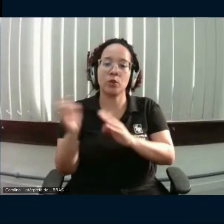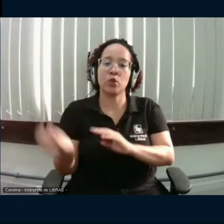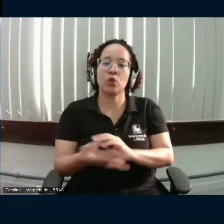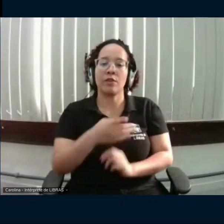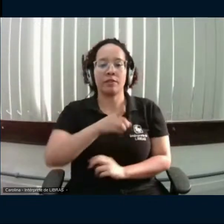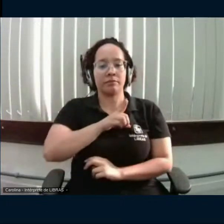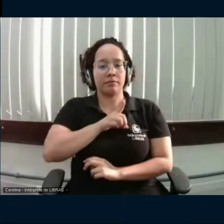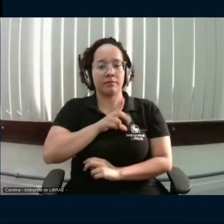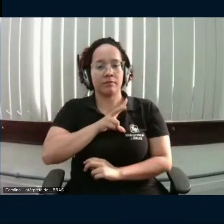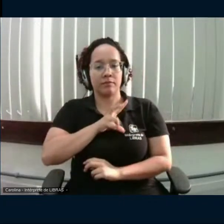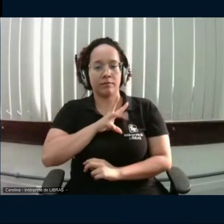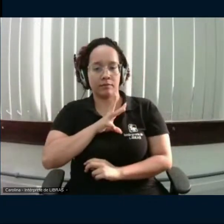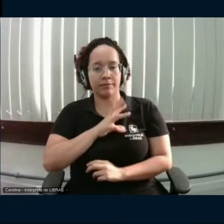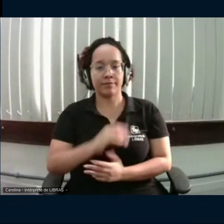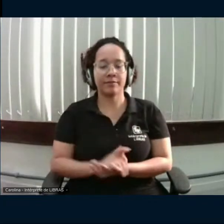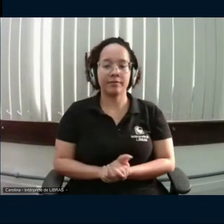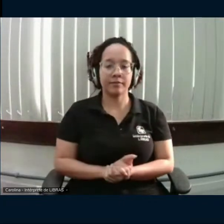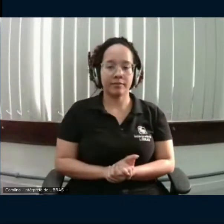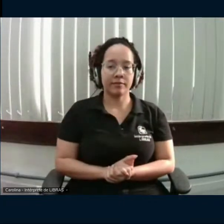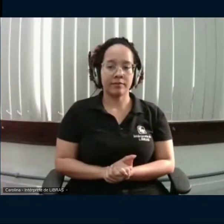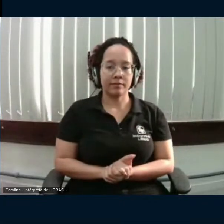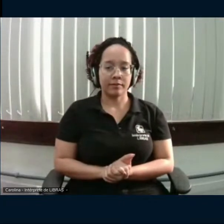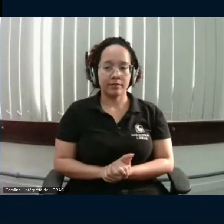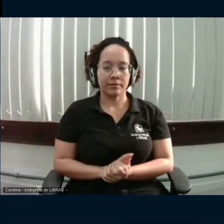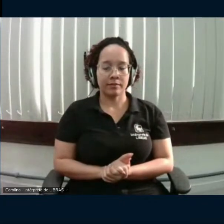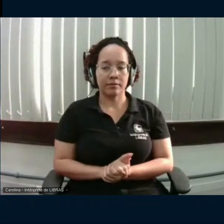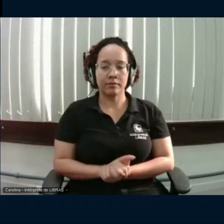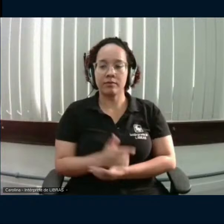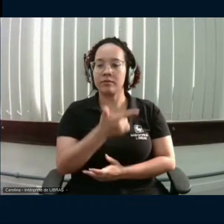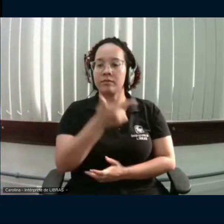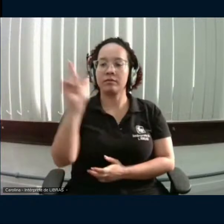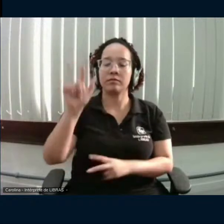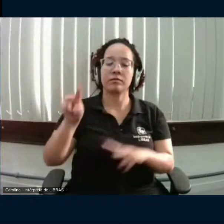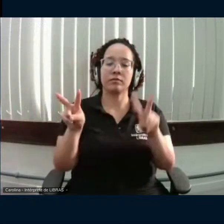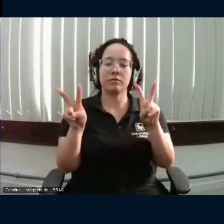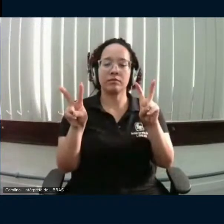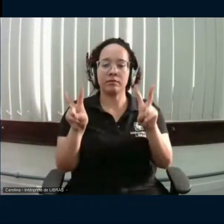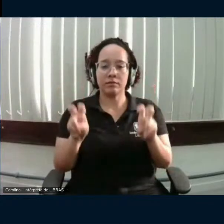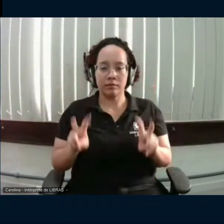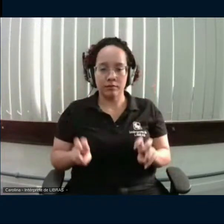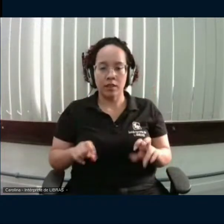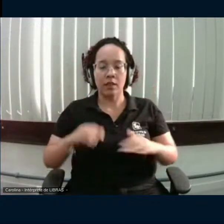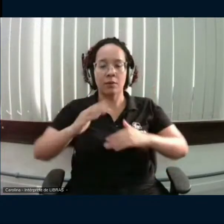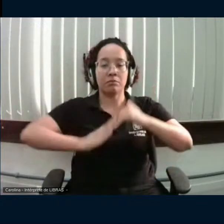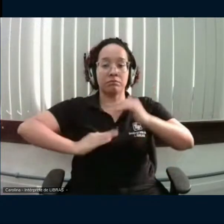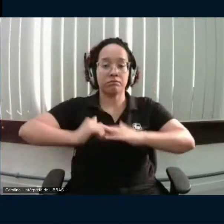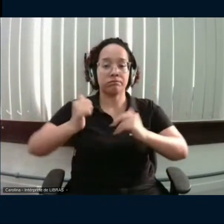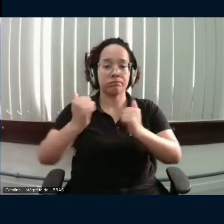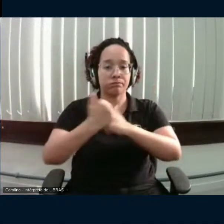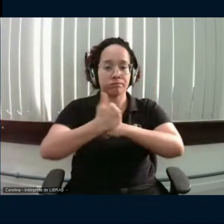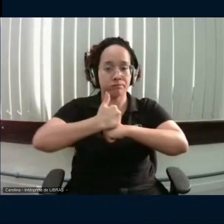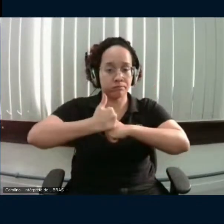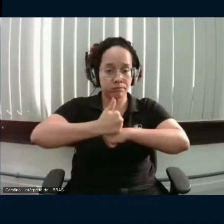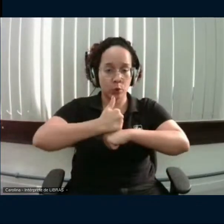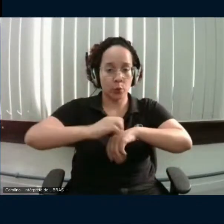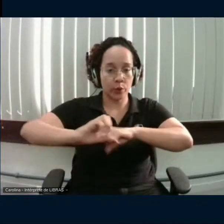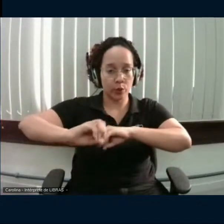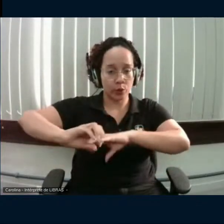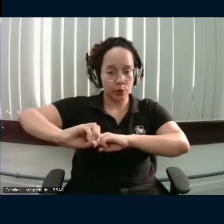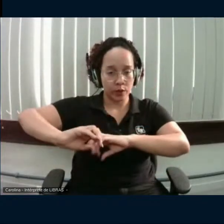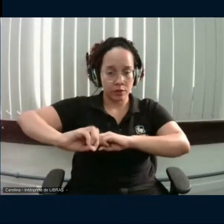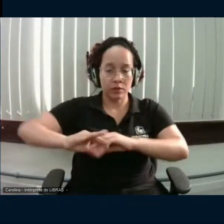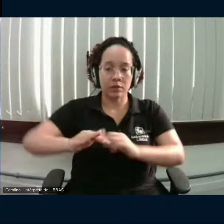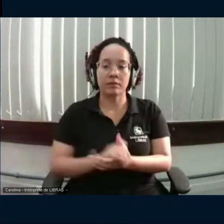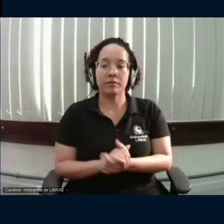ensino médio no Brasil. Outros aspectos, né, incluindo aí a educação profissional, a